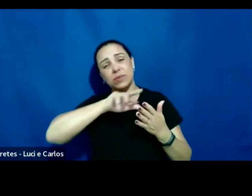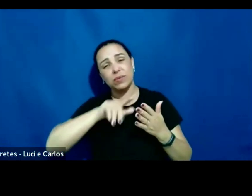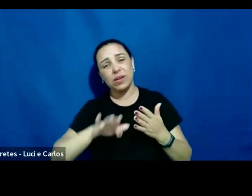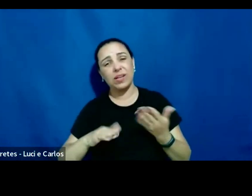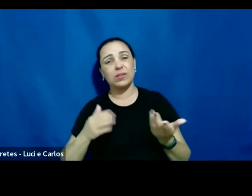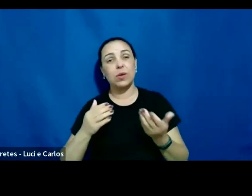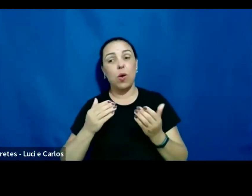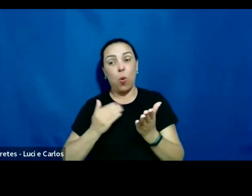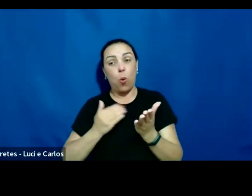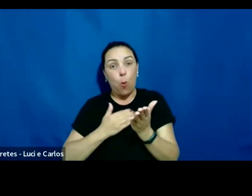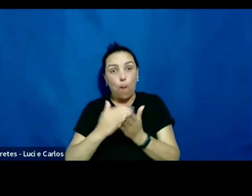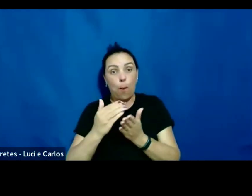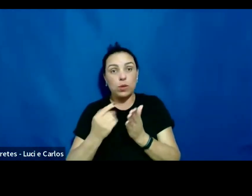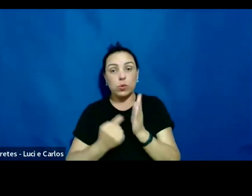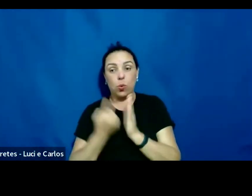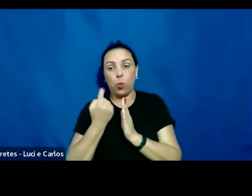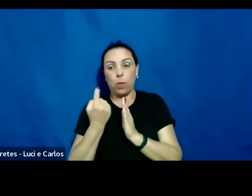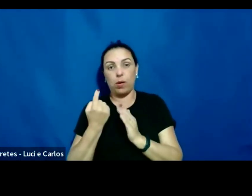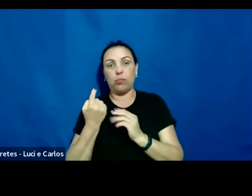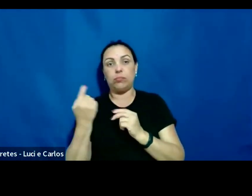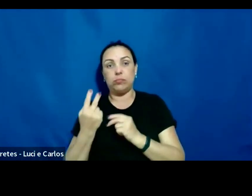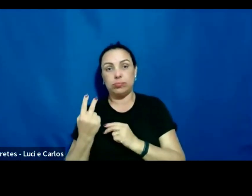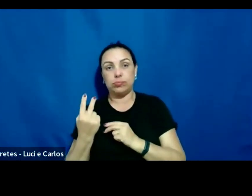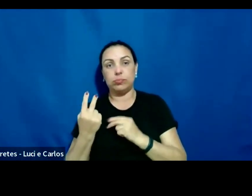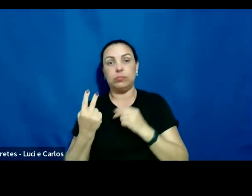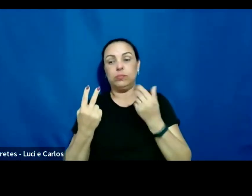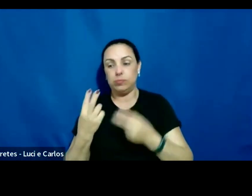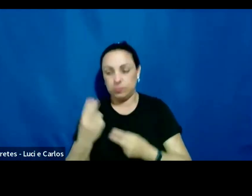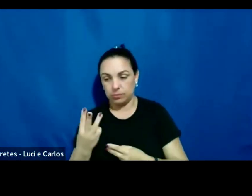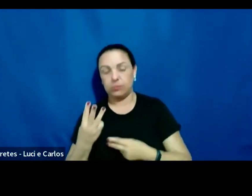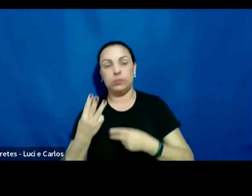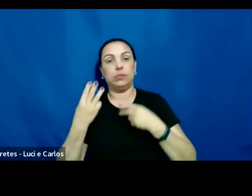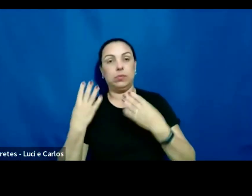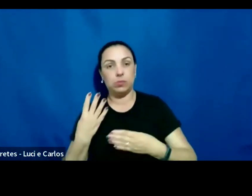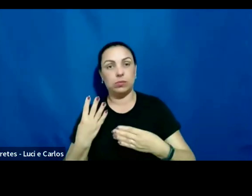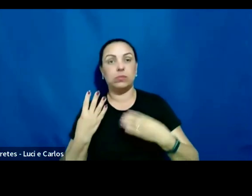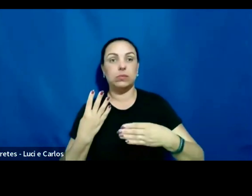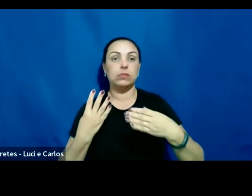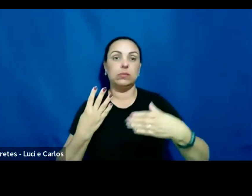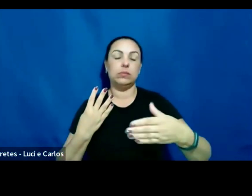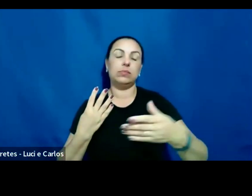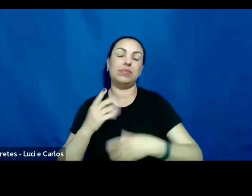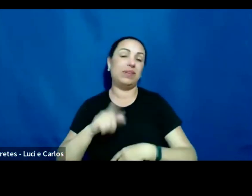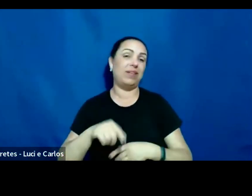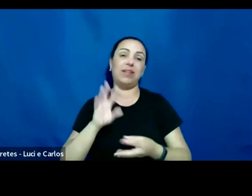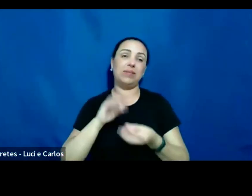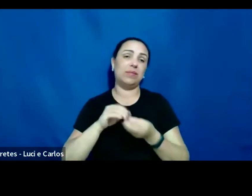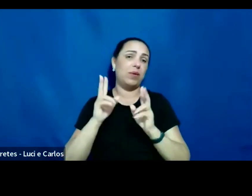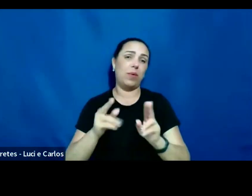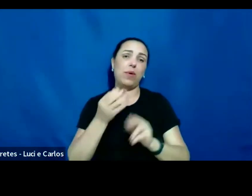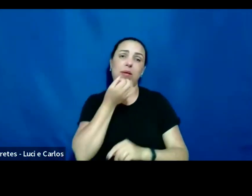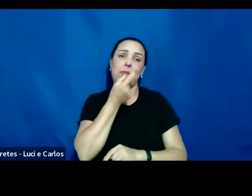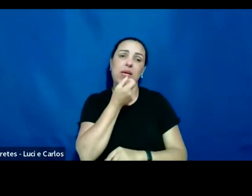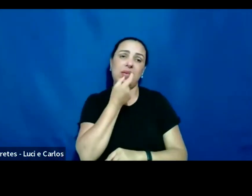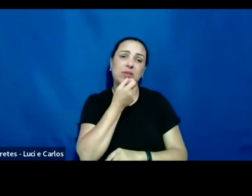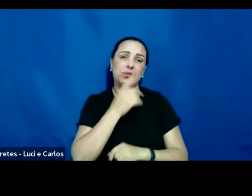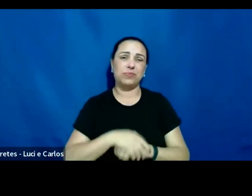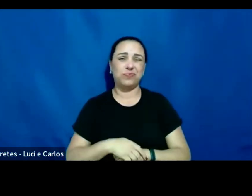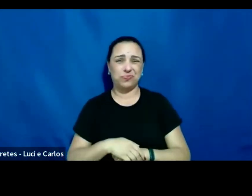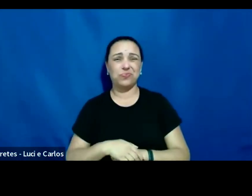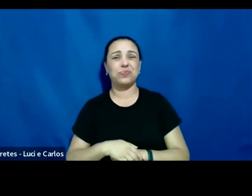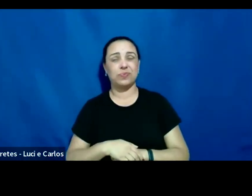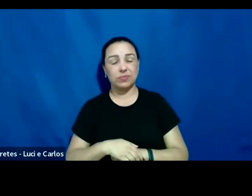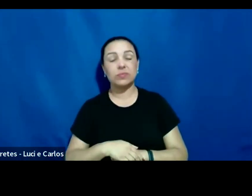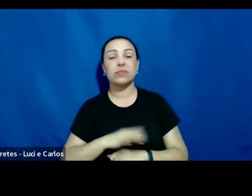produto que é bem-vindo? Sim, lógico que é. A gente não está aqui para excluir tudo. Mas só que medicamento de uso crônico não